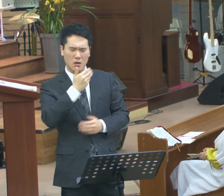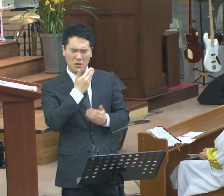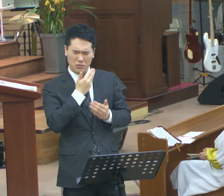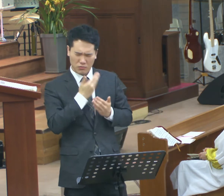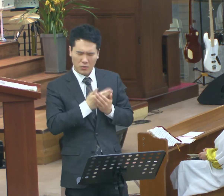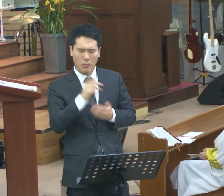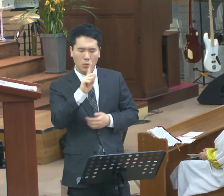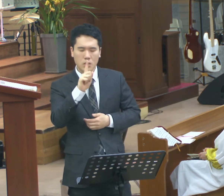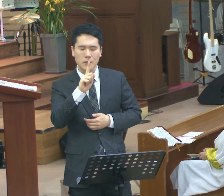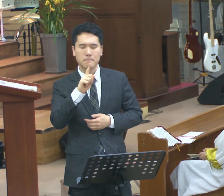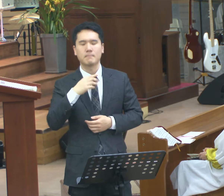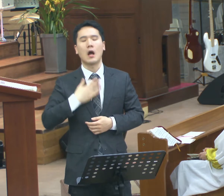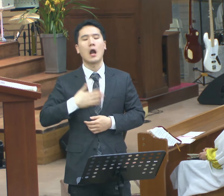눈 떠보니까 아들이 40살이에요.